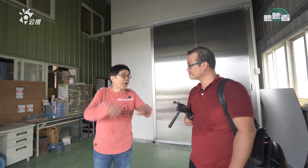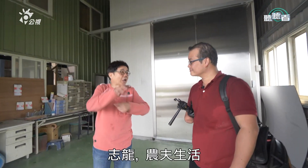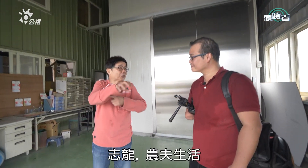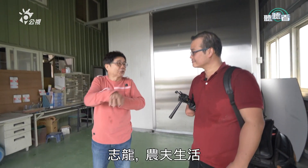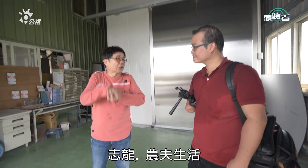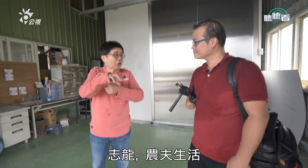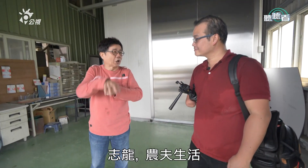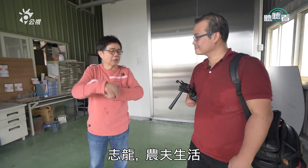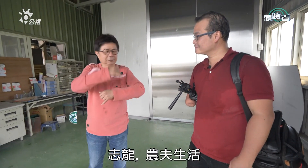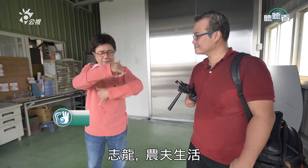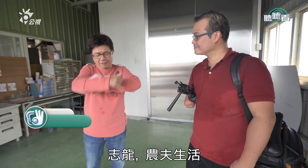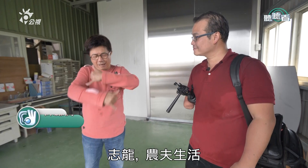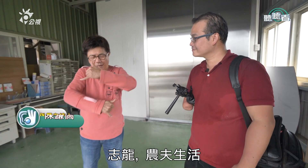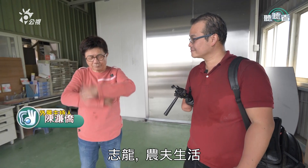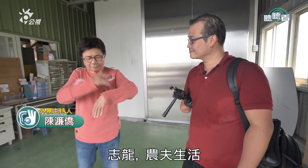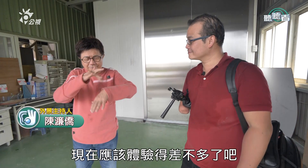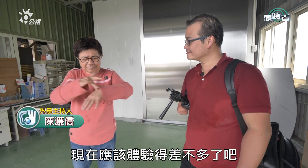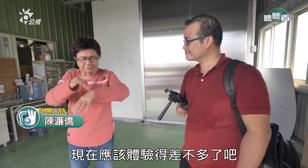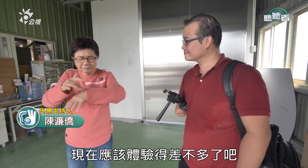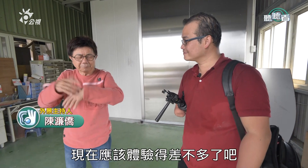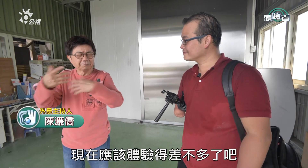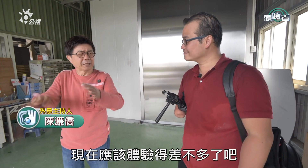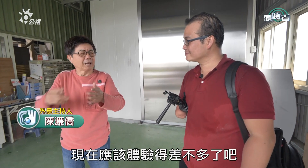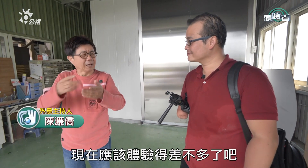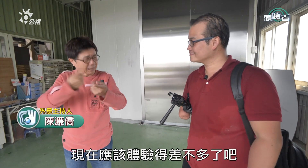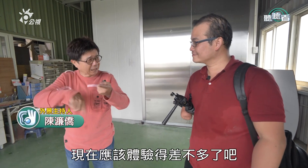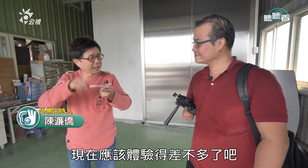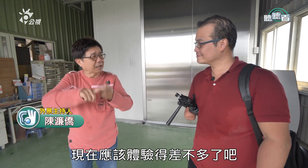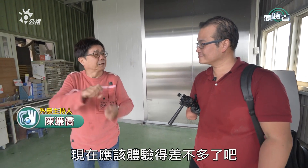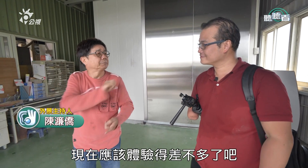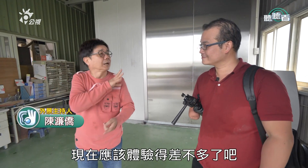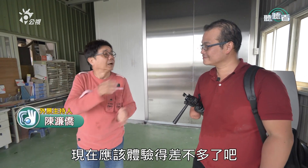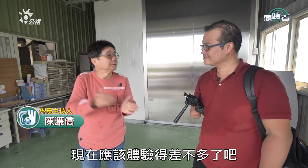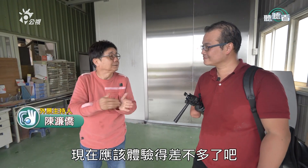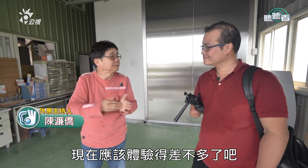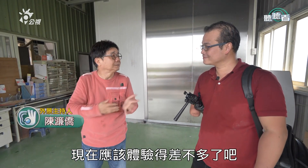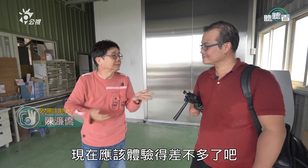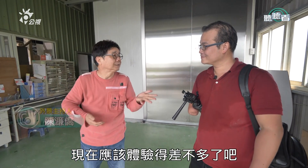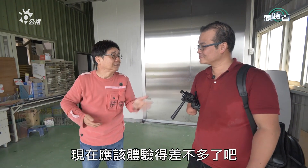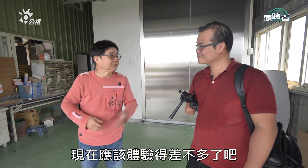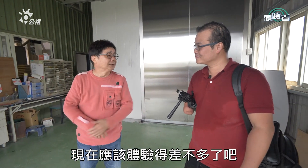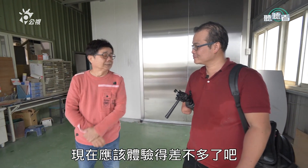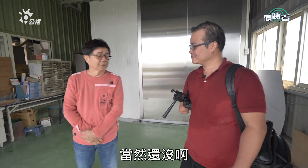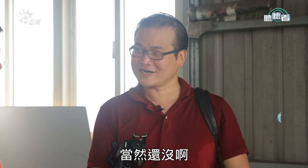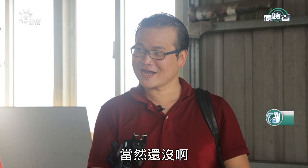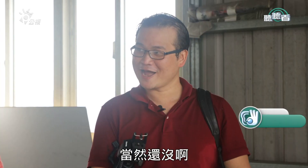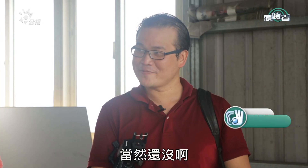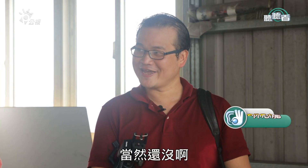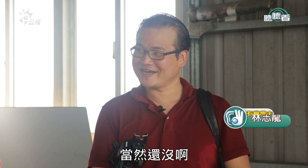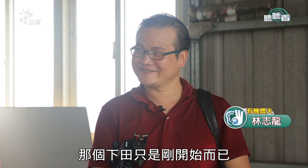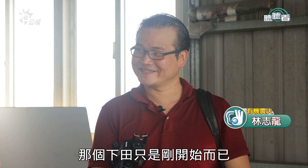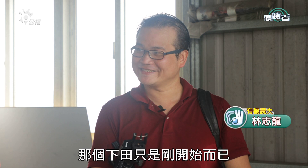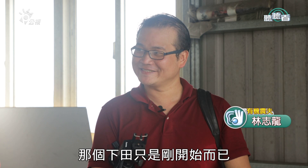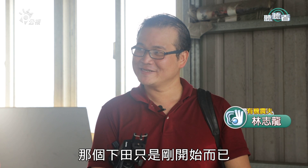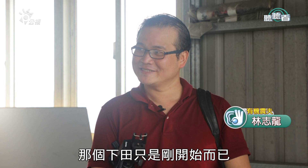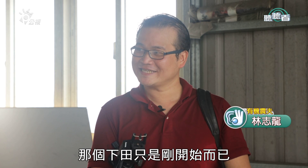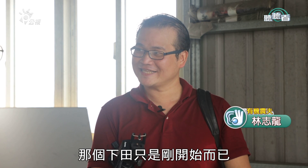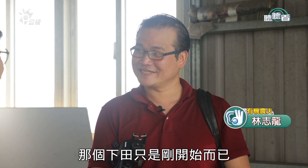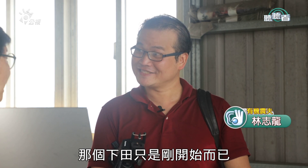哎，志龙啊，农夫生活现在应该体验的差不多了吧？ 当然还没啊，那个夏天只